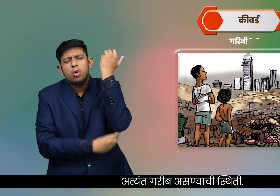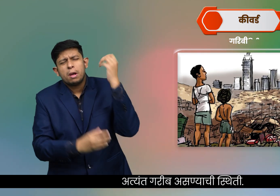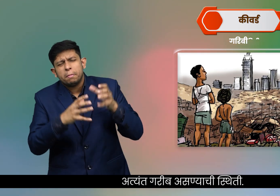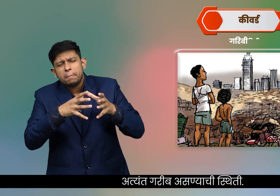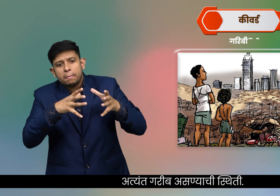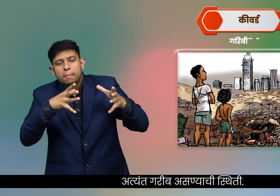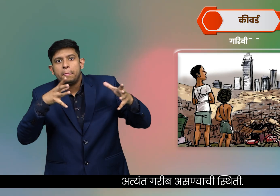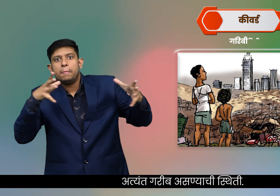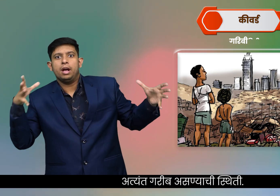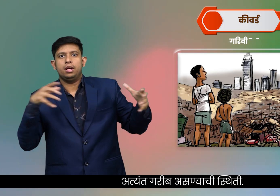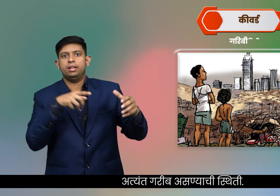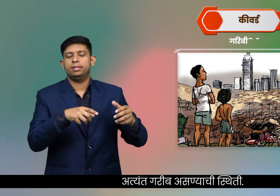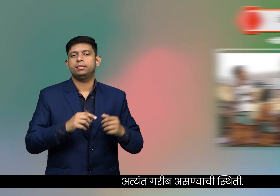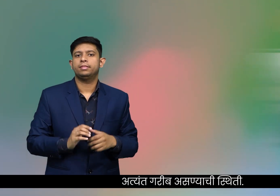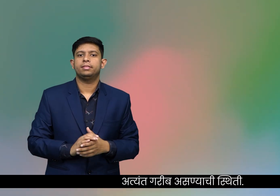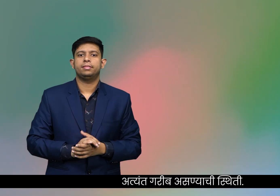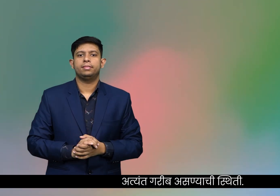अत्यंत गरीब असण्याची स्थिती.